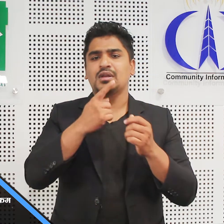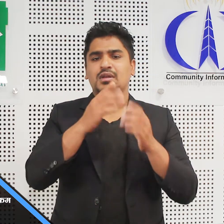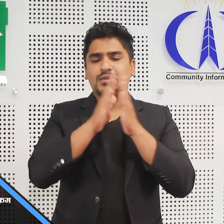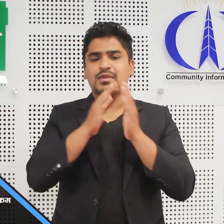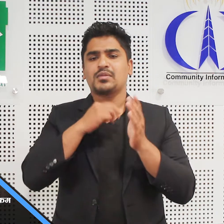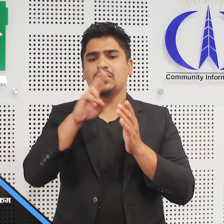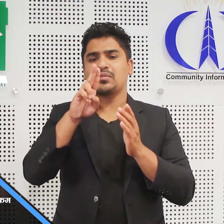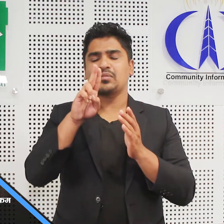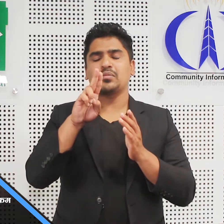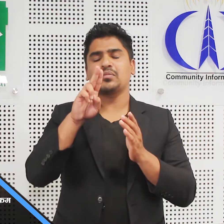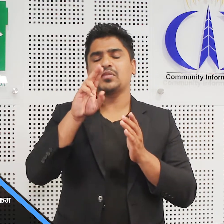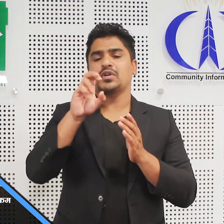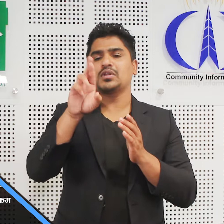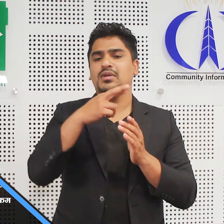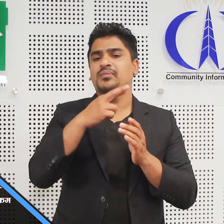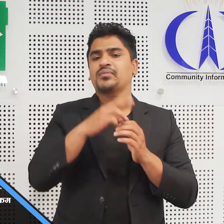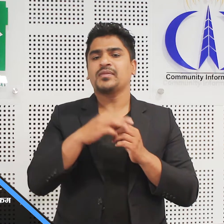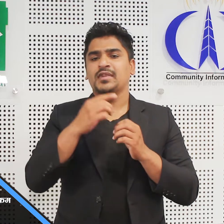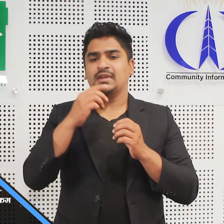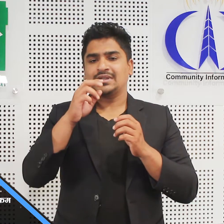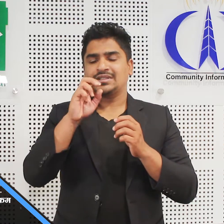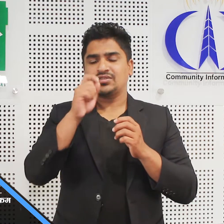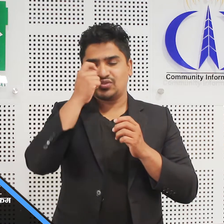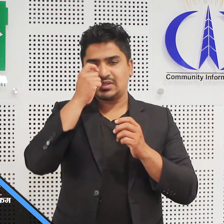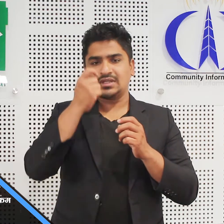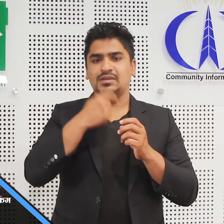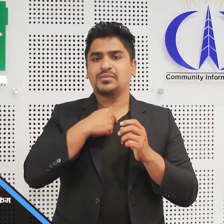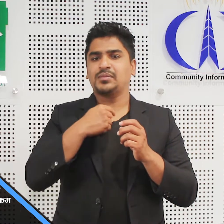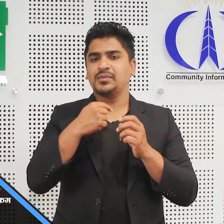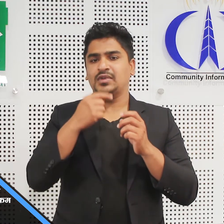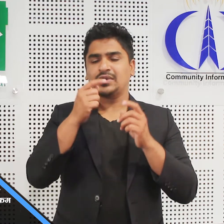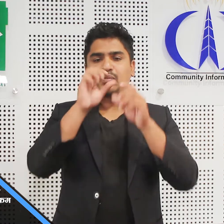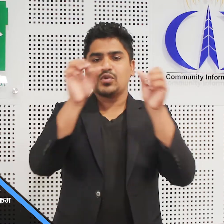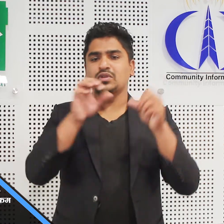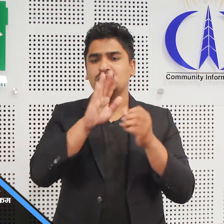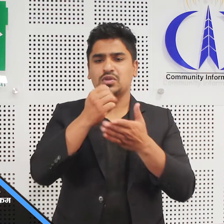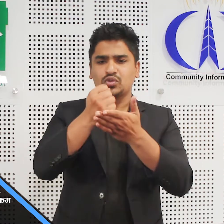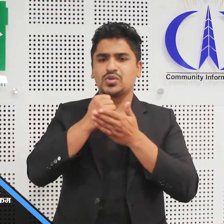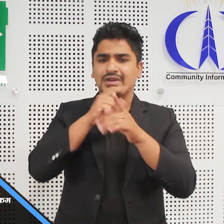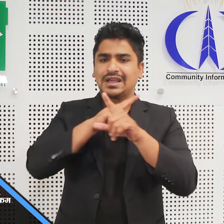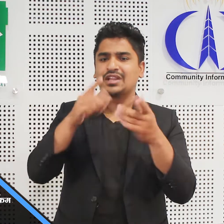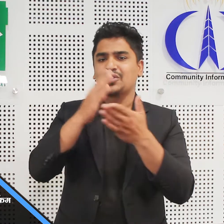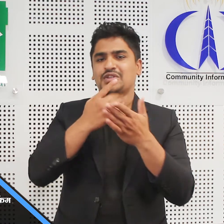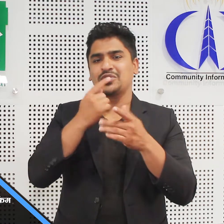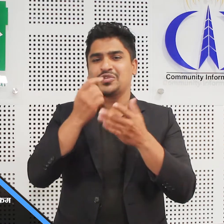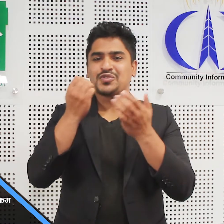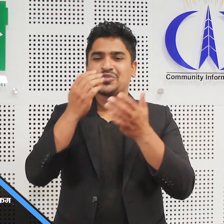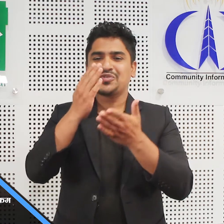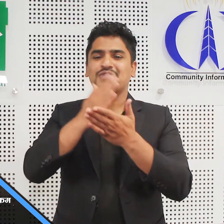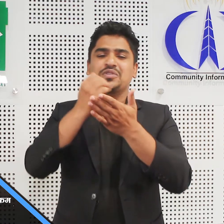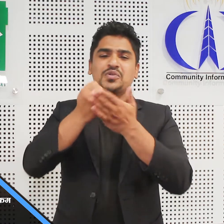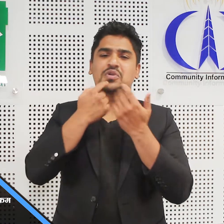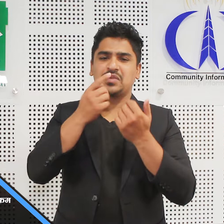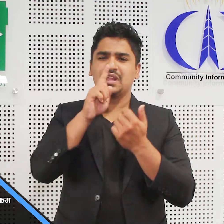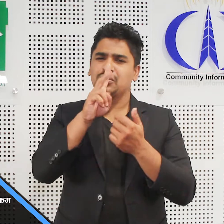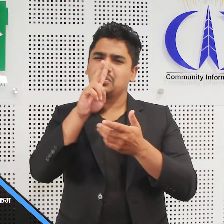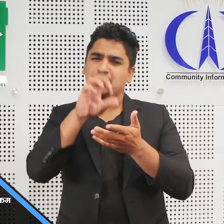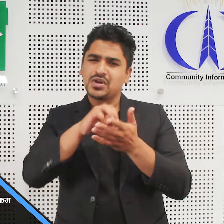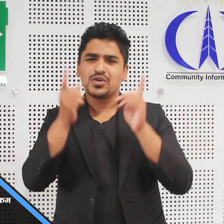रुका छेत्री, मेरो भवानी ट्रेड सेन्टर सिलाई कटाई पसल। अब सहयोग गरेन पनि कसरी भन्नु, गरे पनि कसरी भन्नु। एक दुई चोटी अब नगरपालिकाबाट